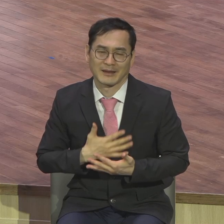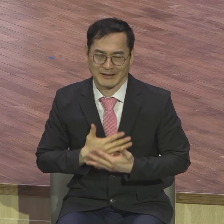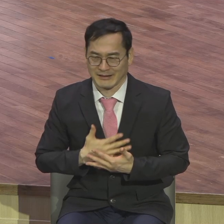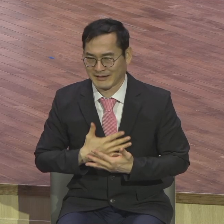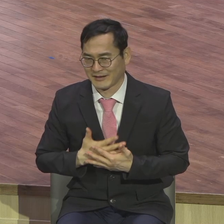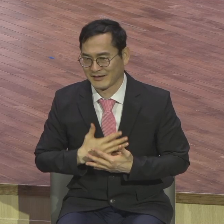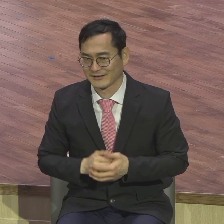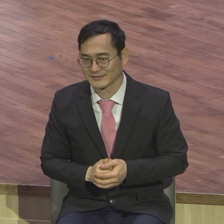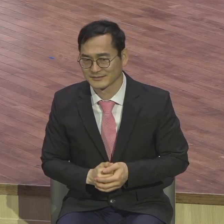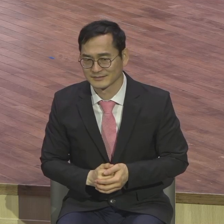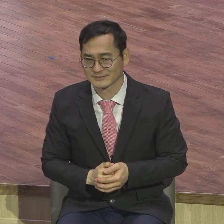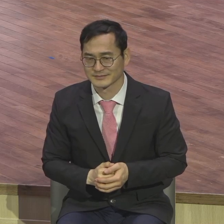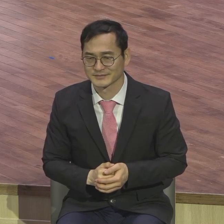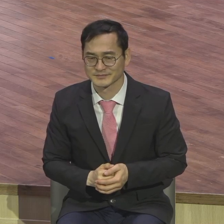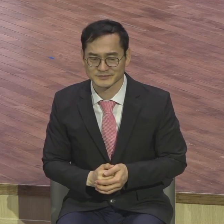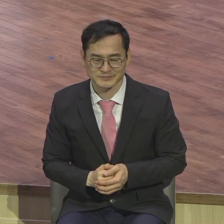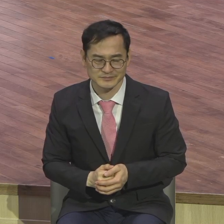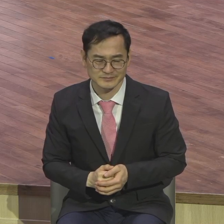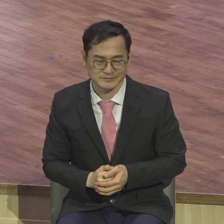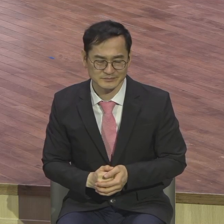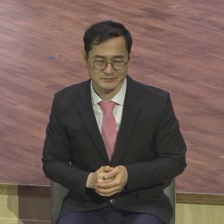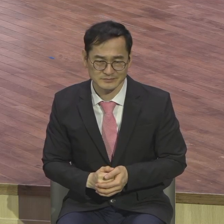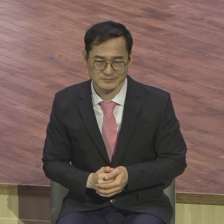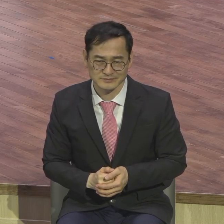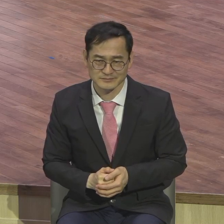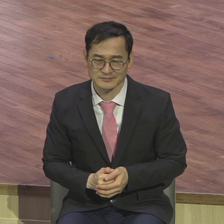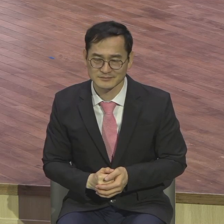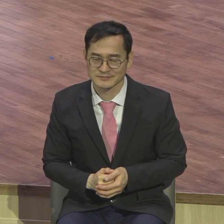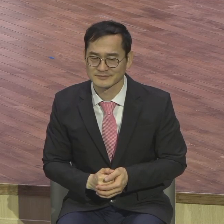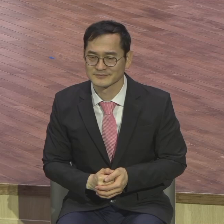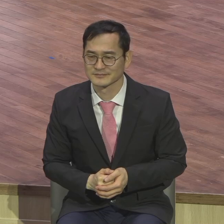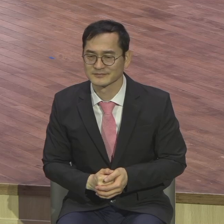사람답혀서 서면 불안해가 자기 자신 인정 안하니까